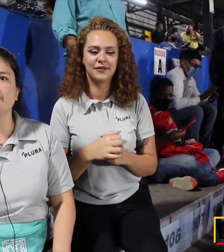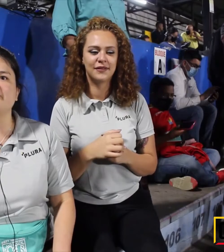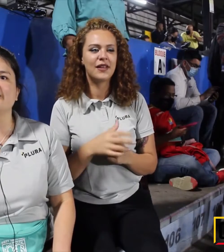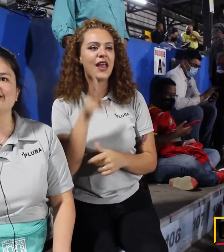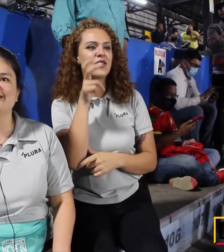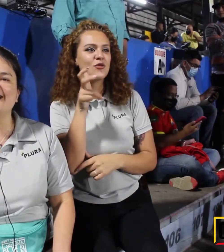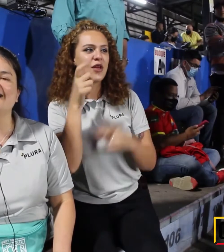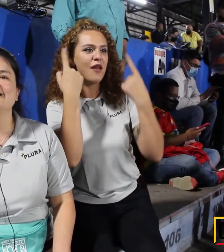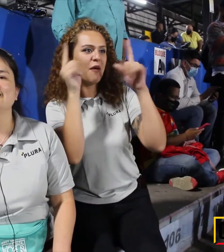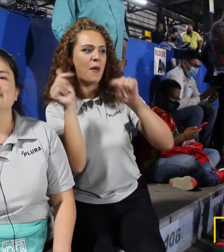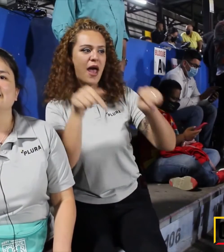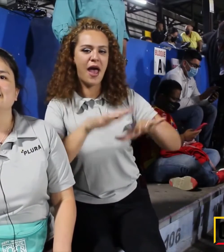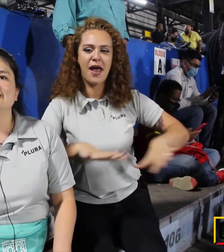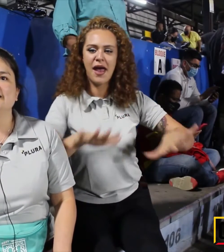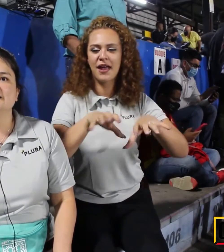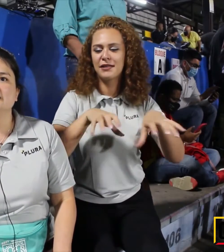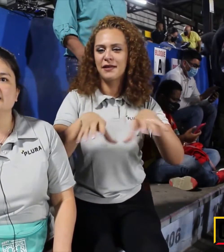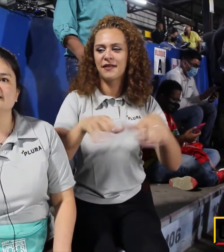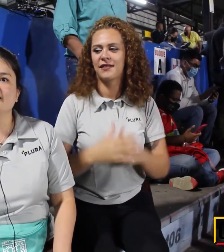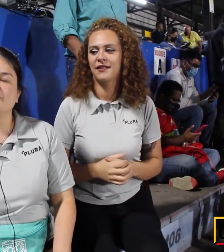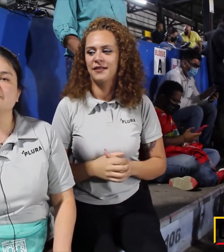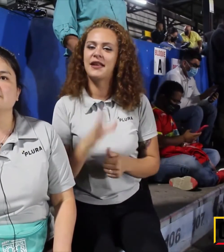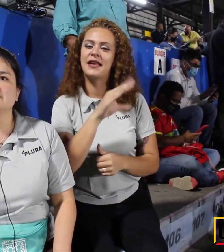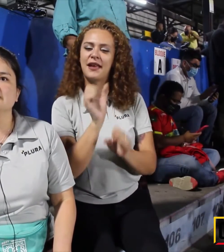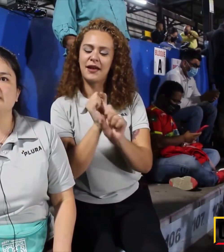escuchar la papa guitar y